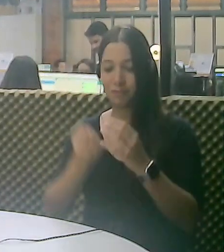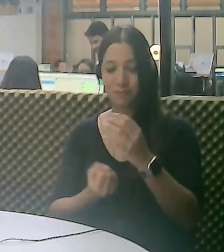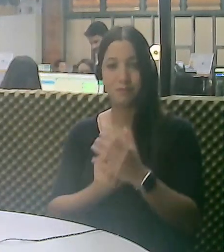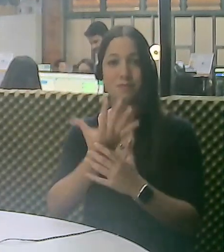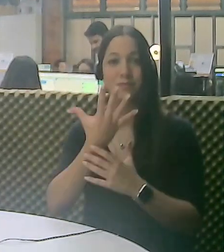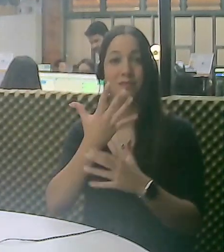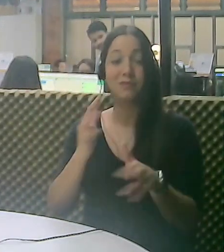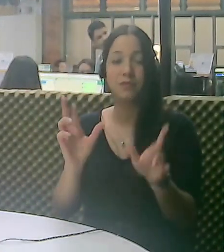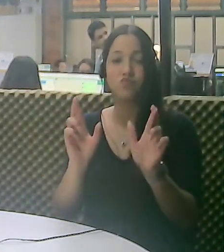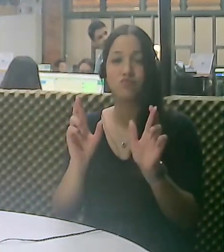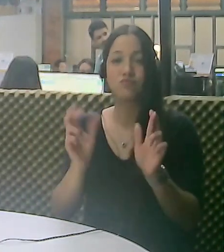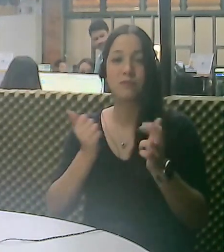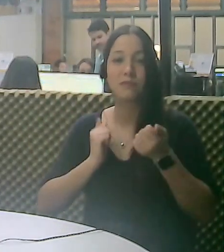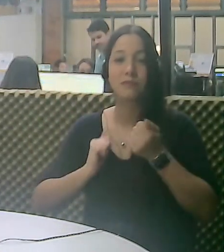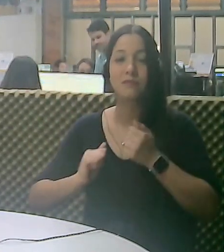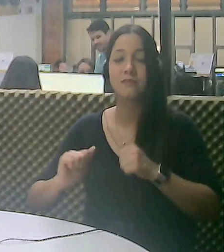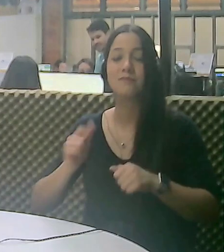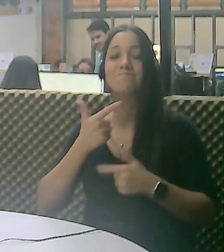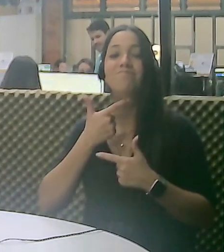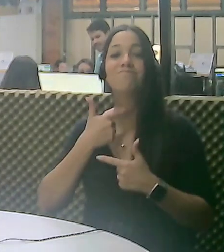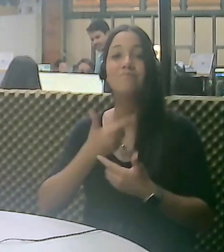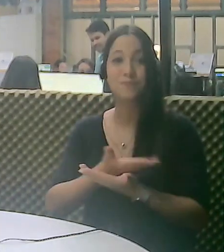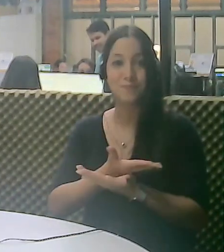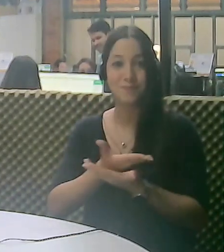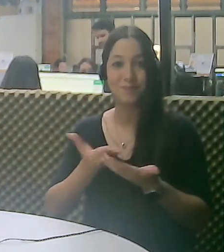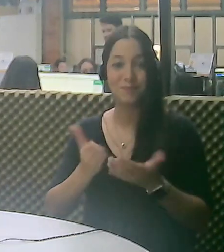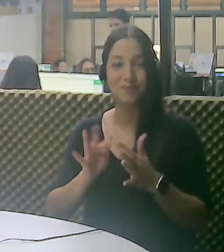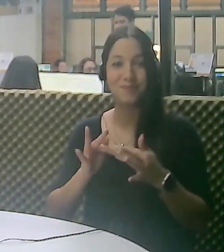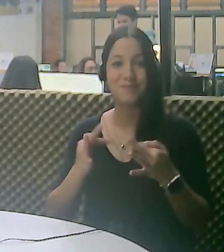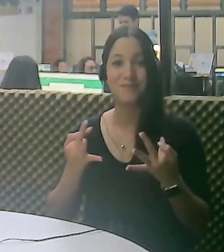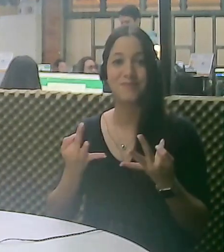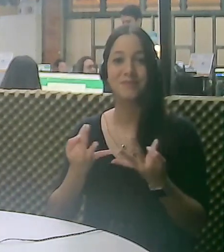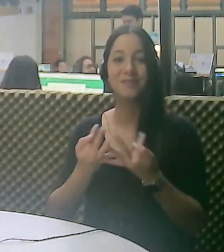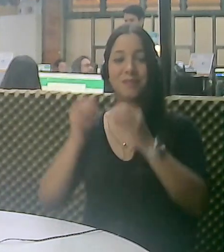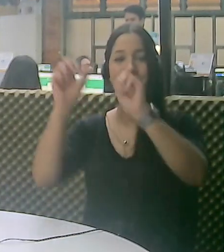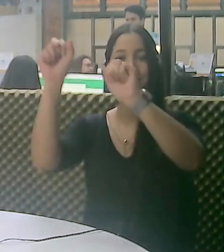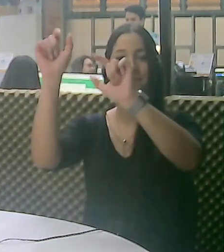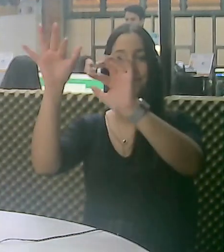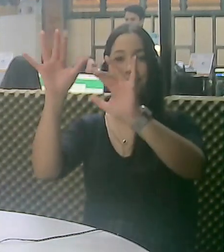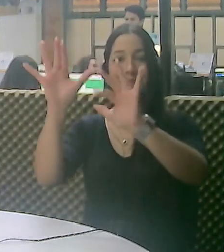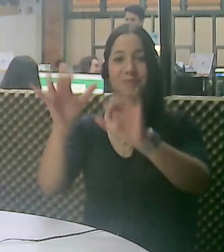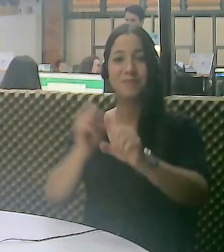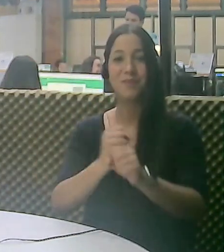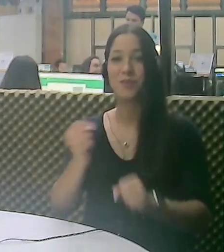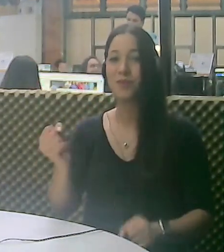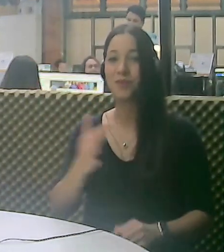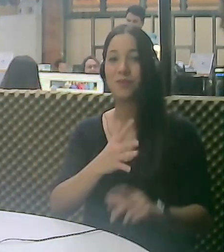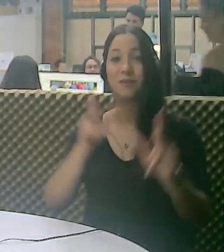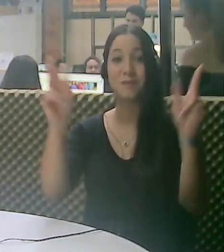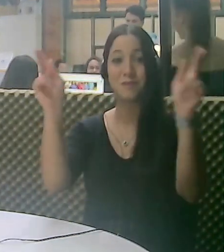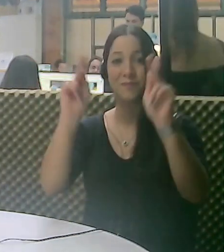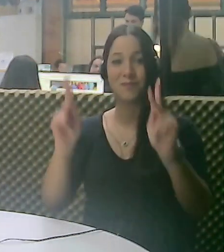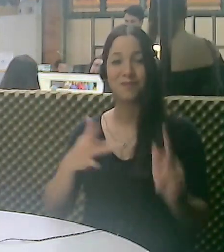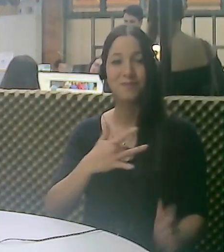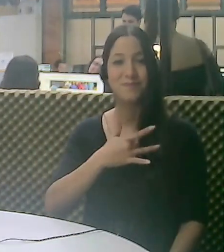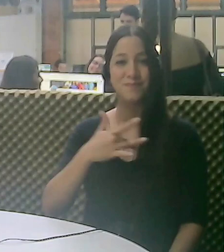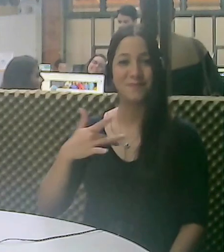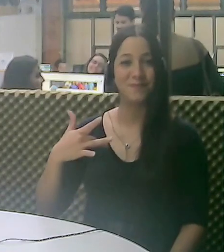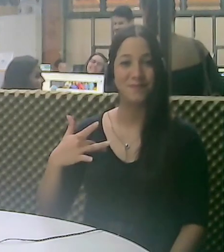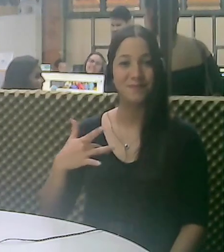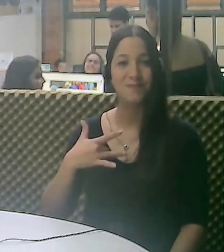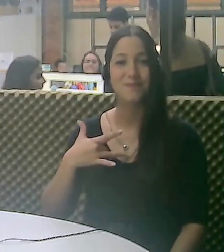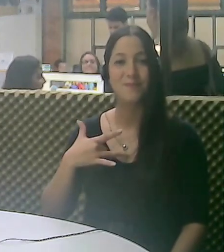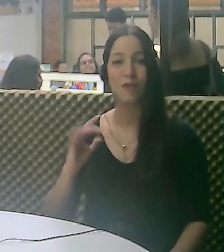esta esperança, desejamos a você e a sua família muitas bênçãos e um ano novo de paz, saúde e